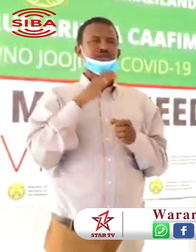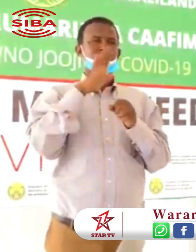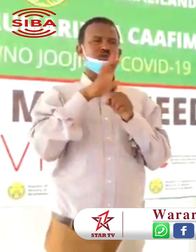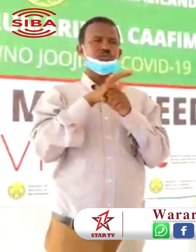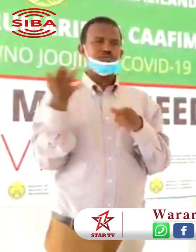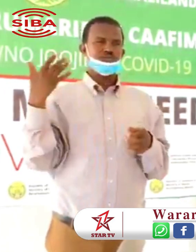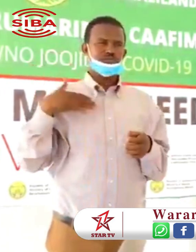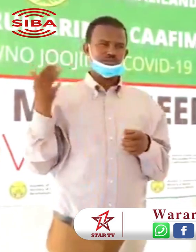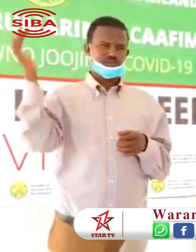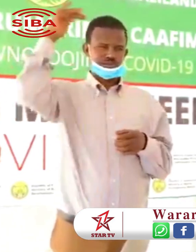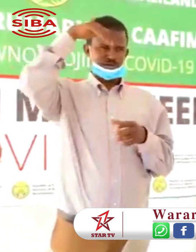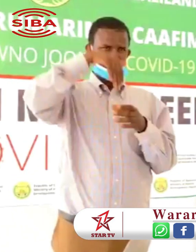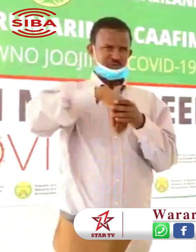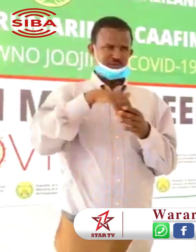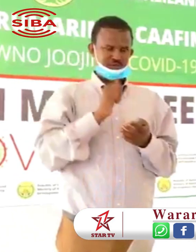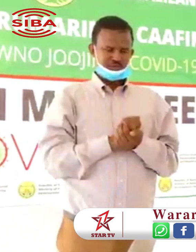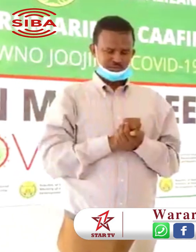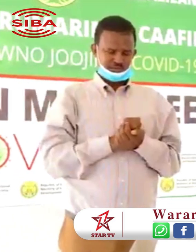waana 12 qof oo kariya